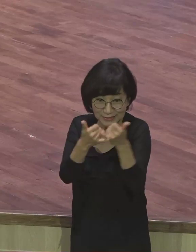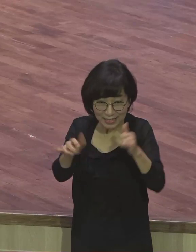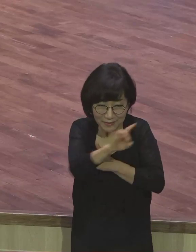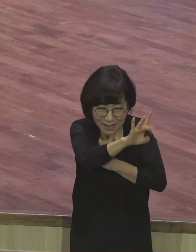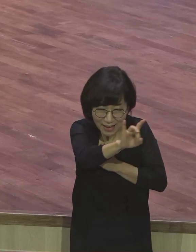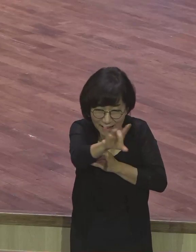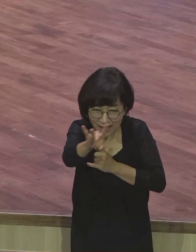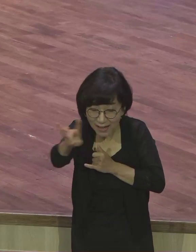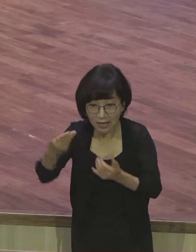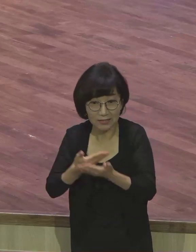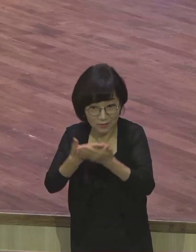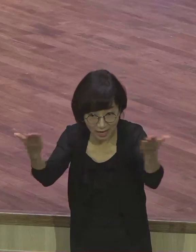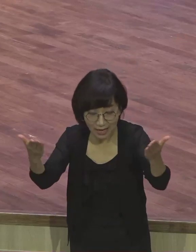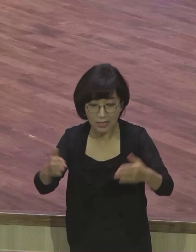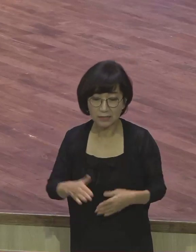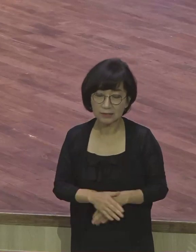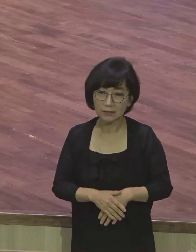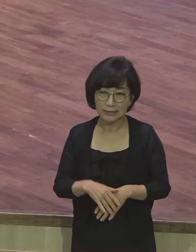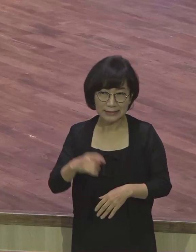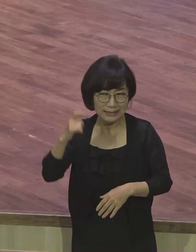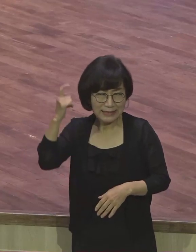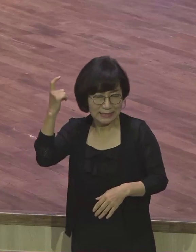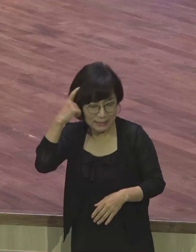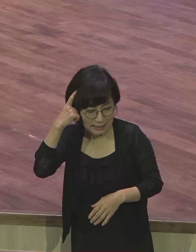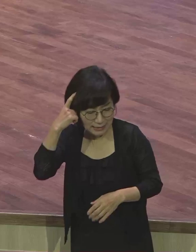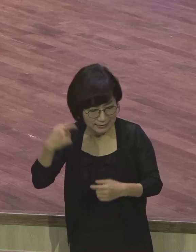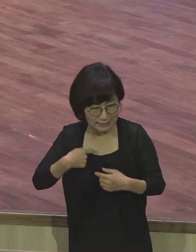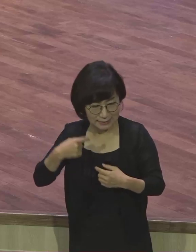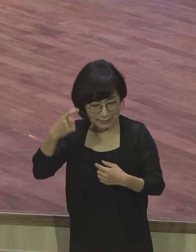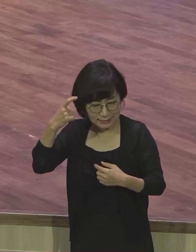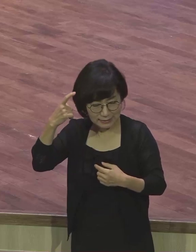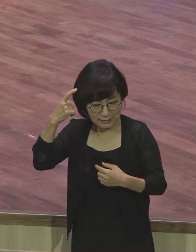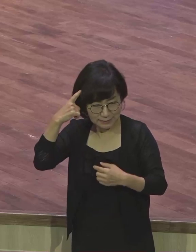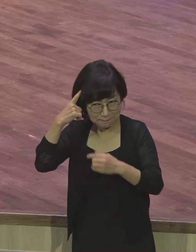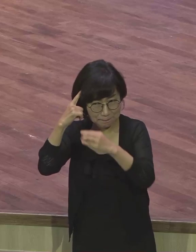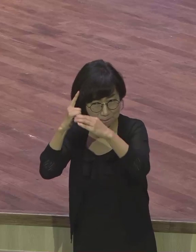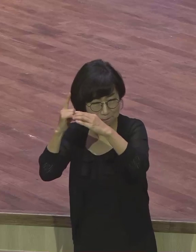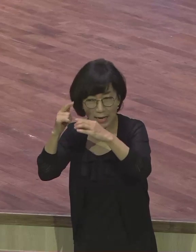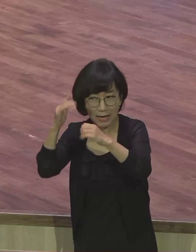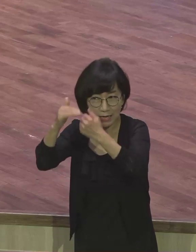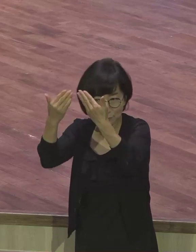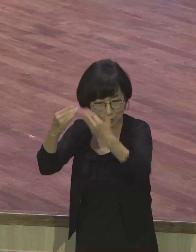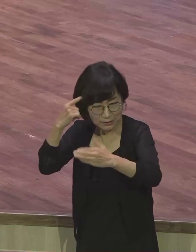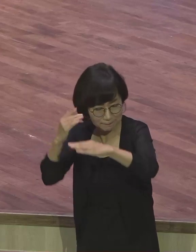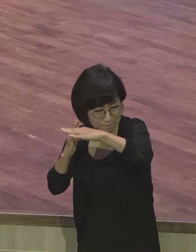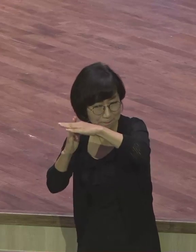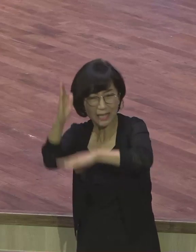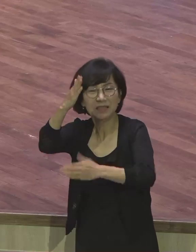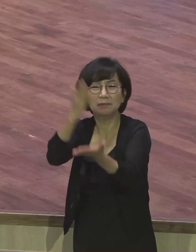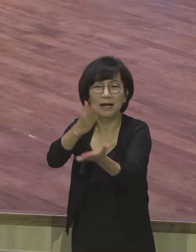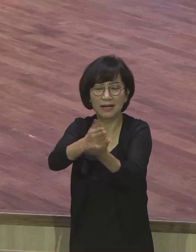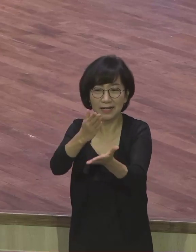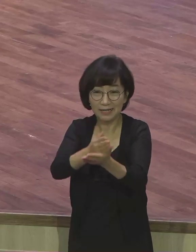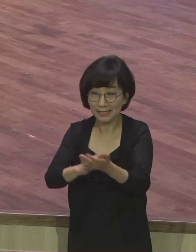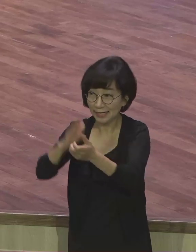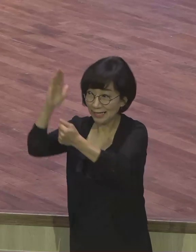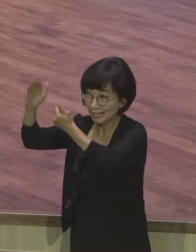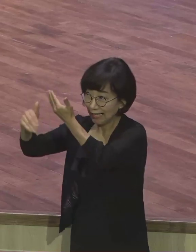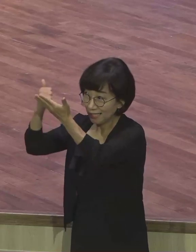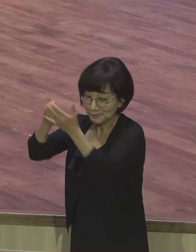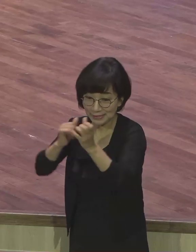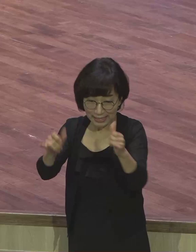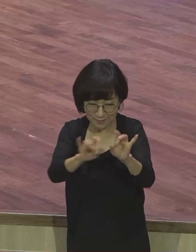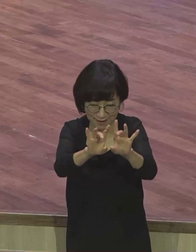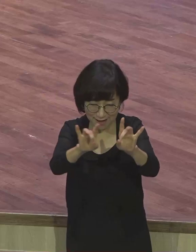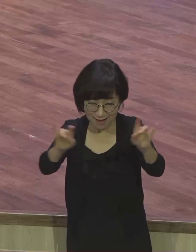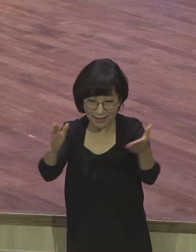사람에게 말하노니 마땅히 생각할 그 이상의 생각을 품지 말고 오직 하나님께서 각 사람에게 나누어 주신